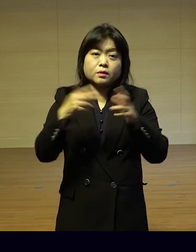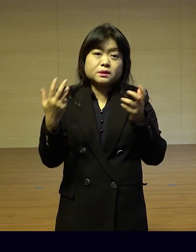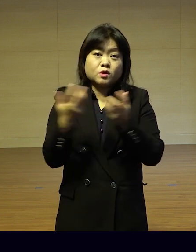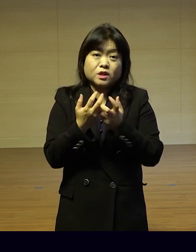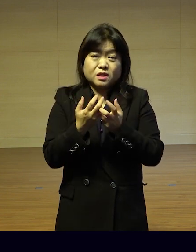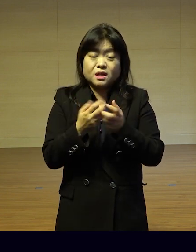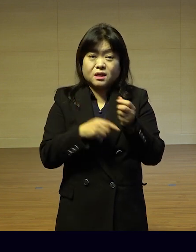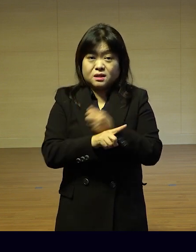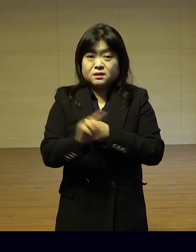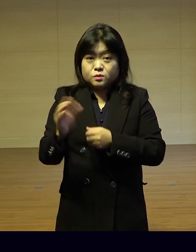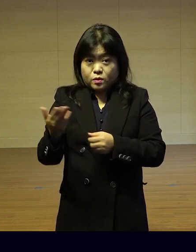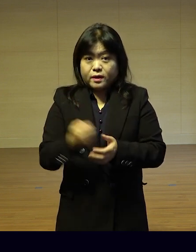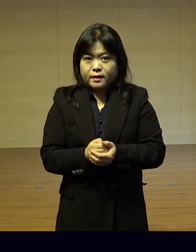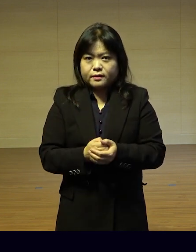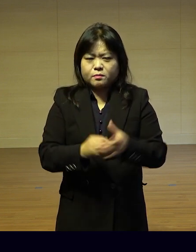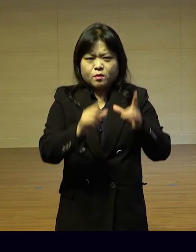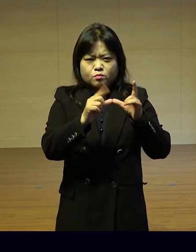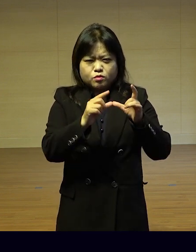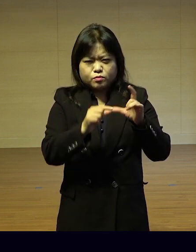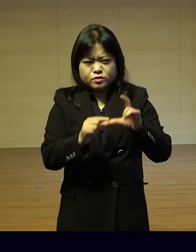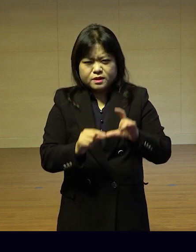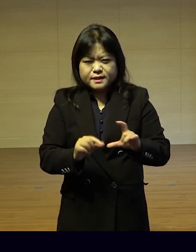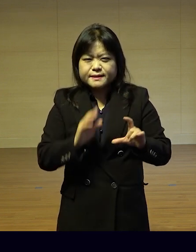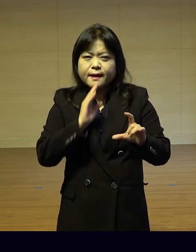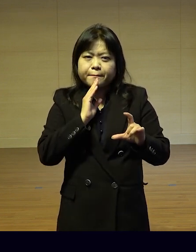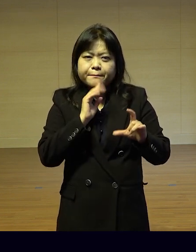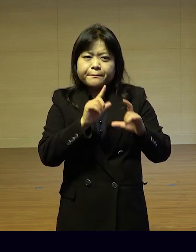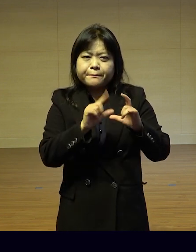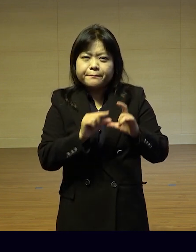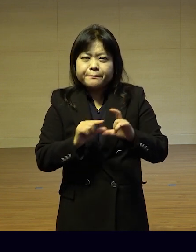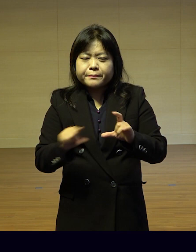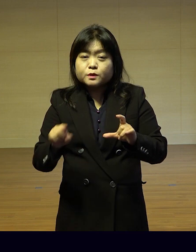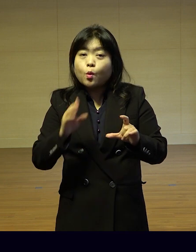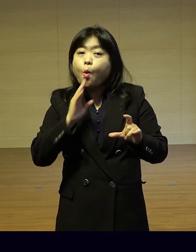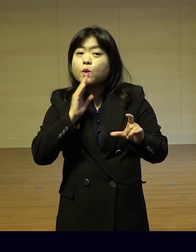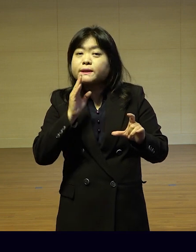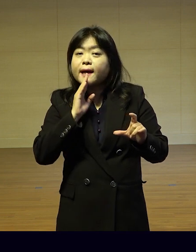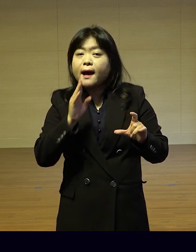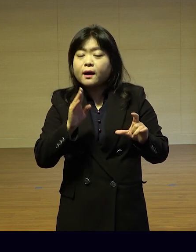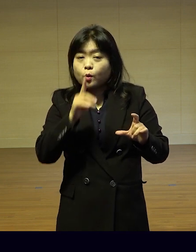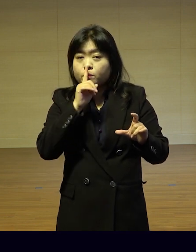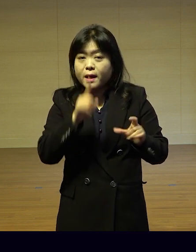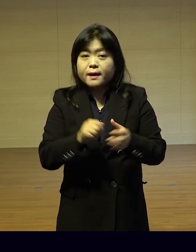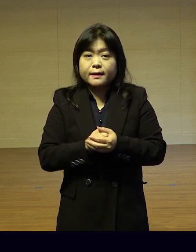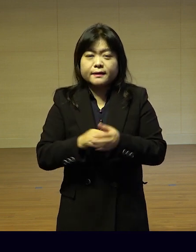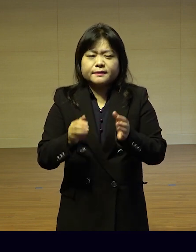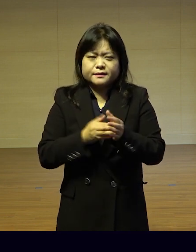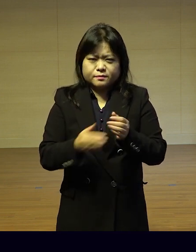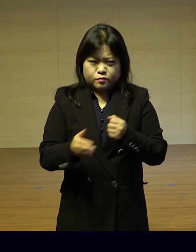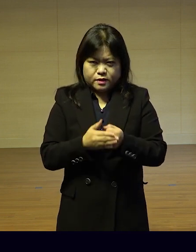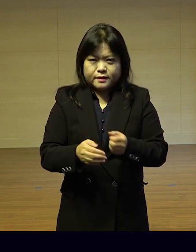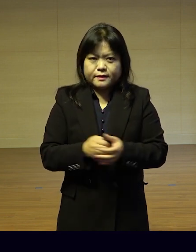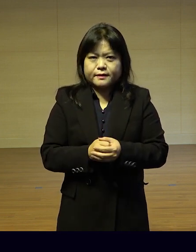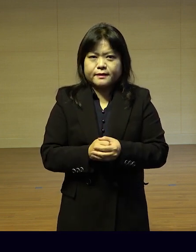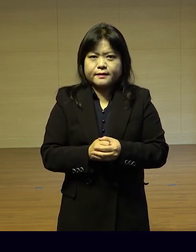것이거든요. 부분적인 참은 이제 옳다, 헤겔이. 그래서 그렇게